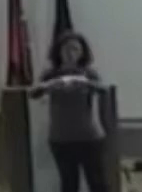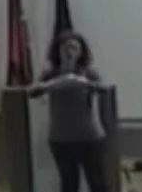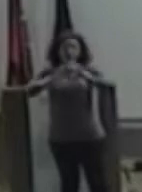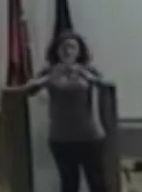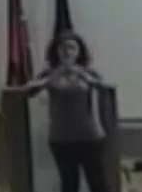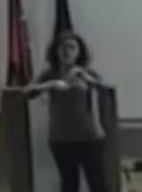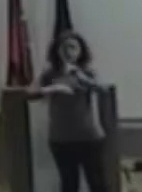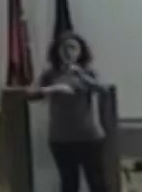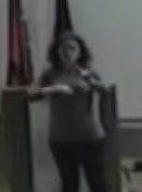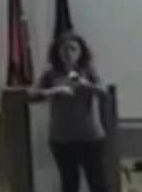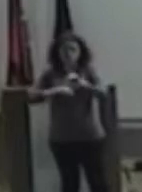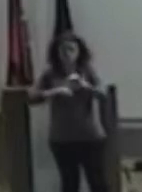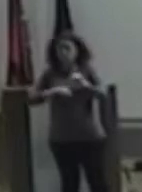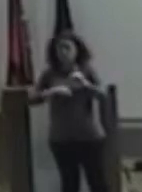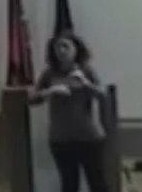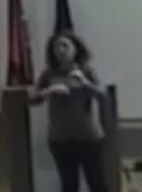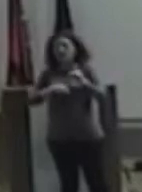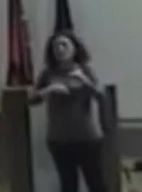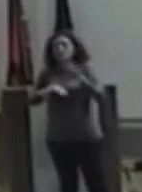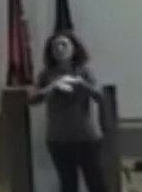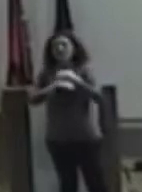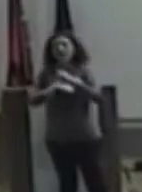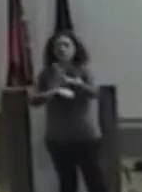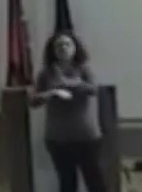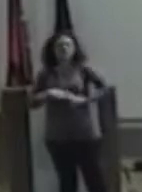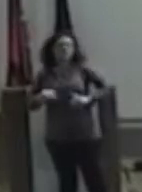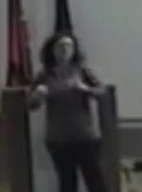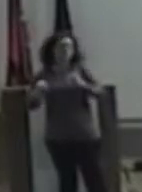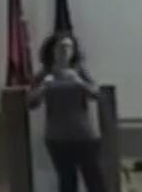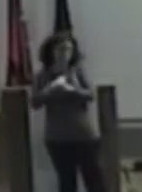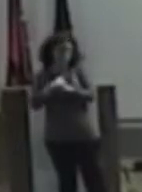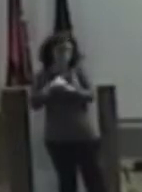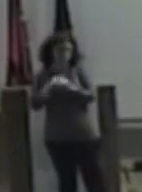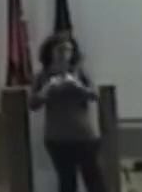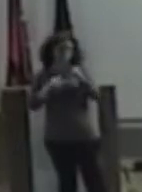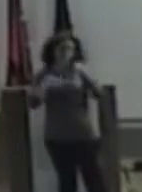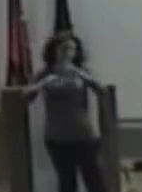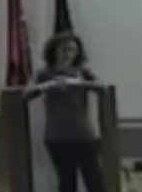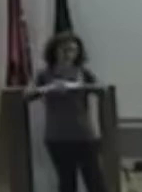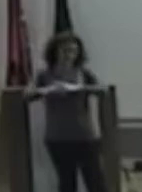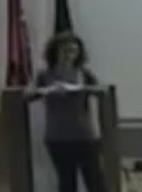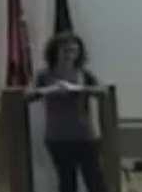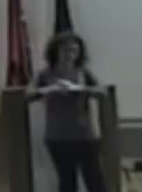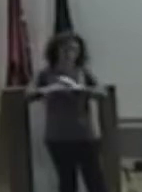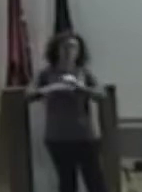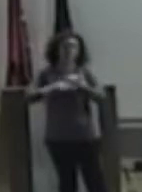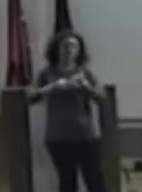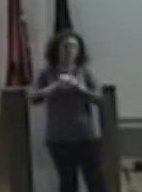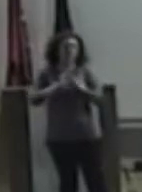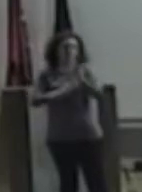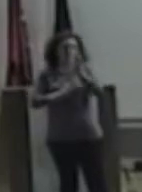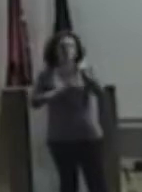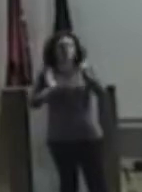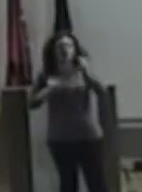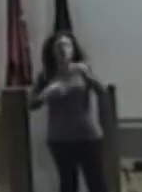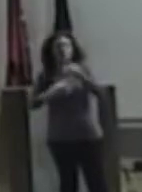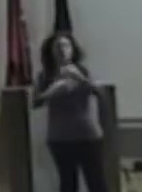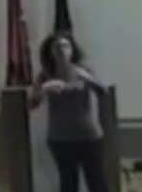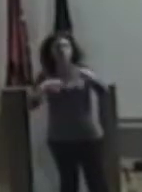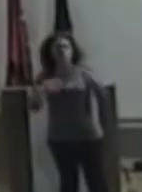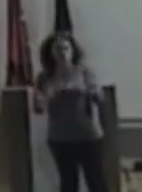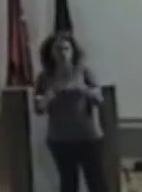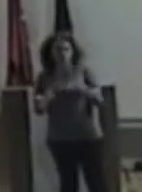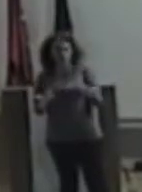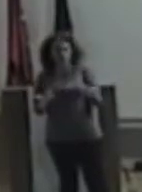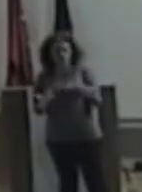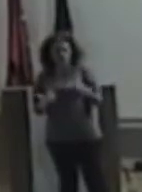cuando empiece a subir, para cubrir esa falta de insulina en la primera parte. Pero idealmente lo suyo sería poder administrar